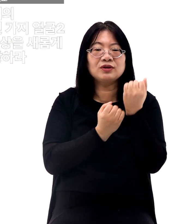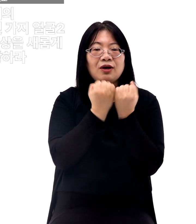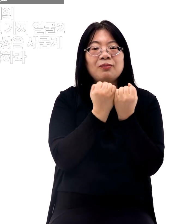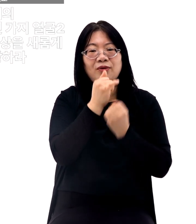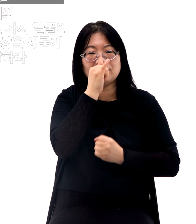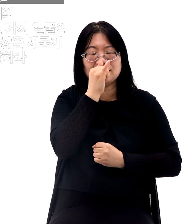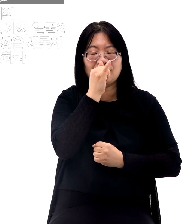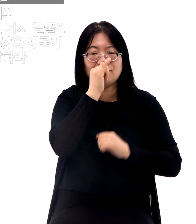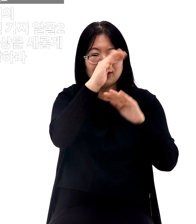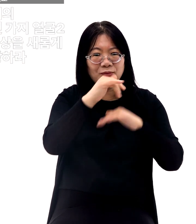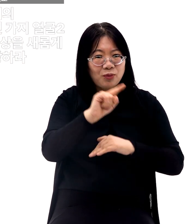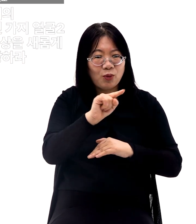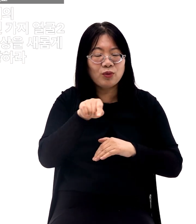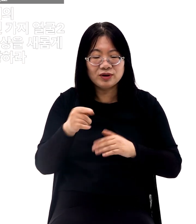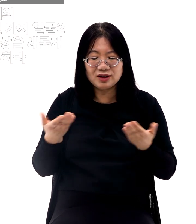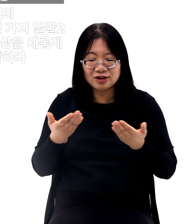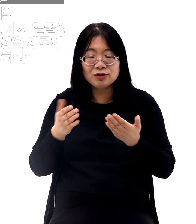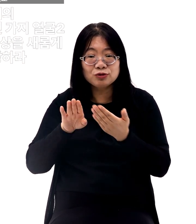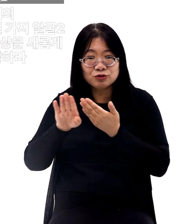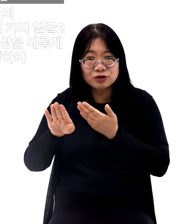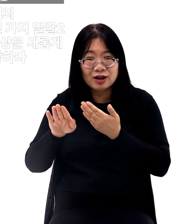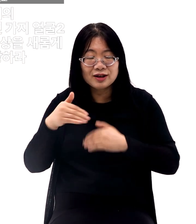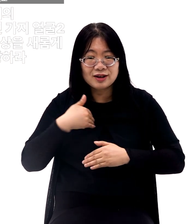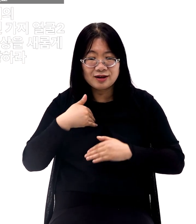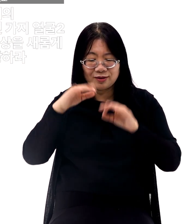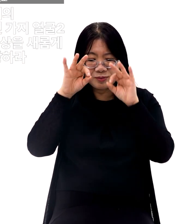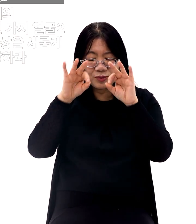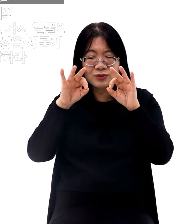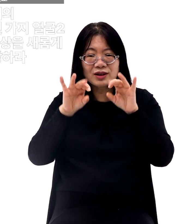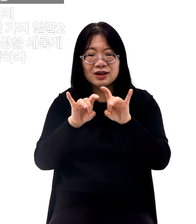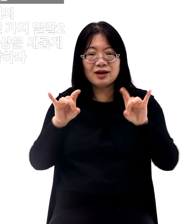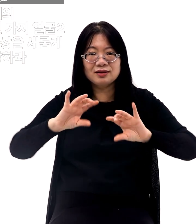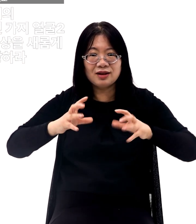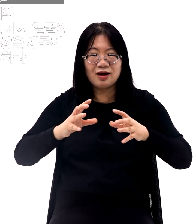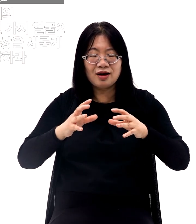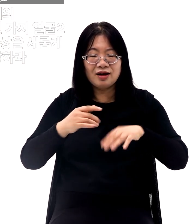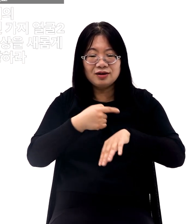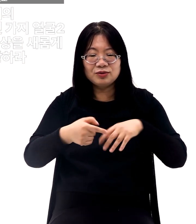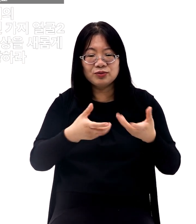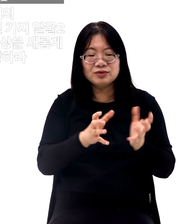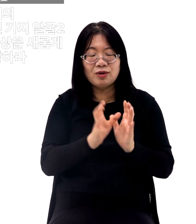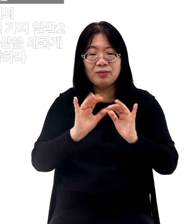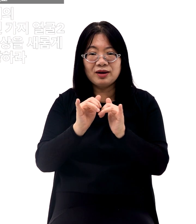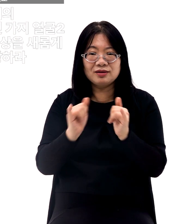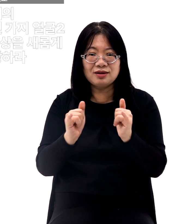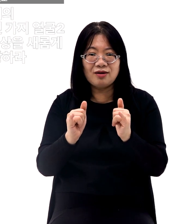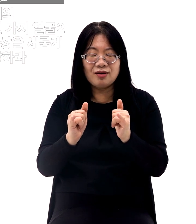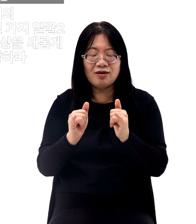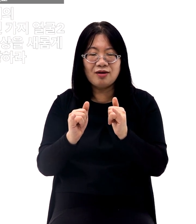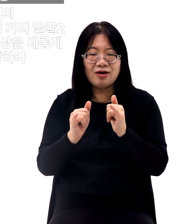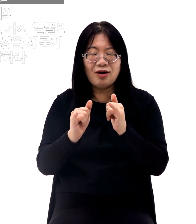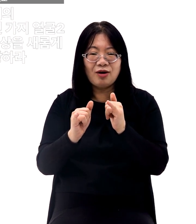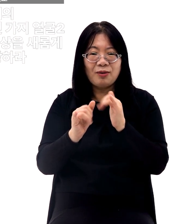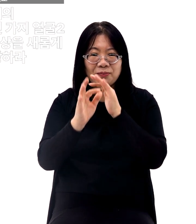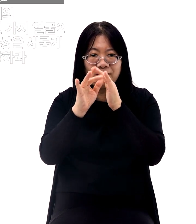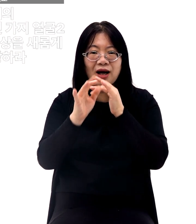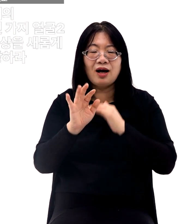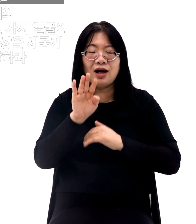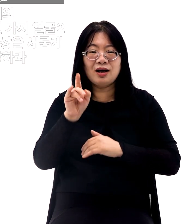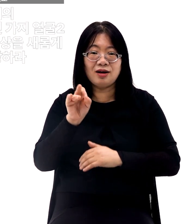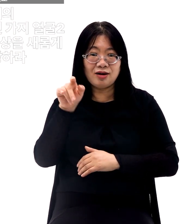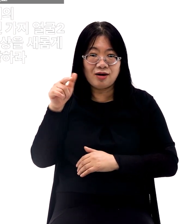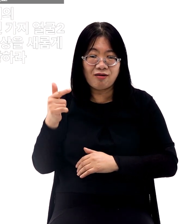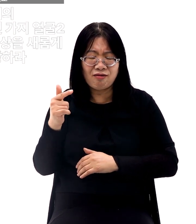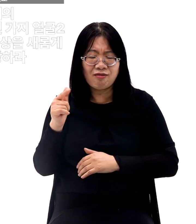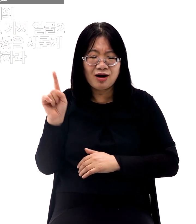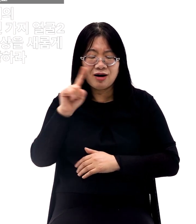이 일 후에 내가 보니 각 나라, 족속, 백성, 방언에서 아무도 능히